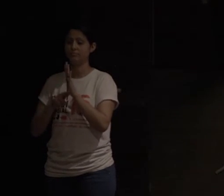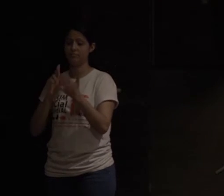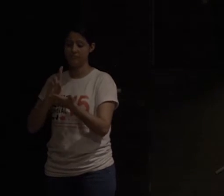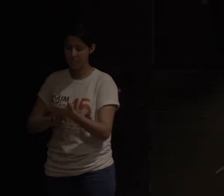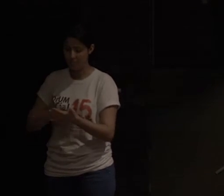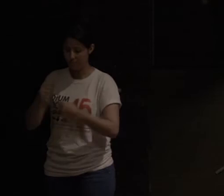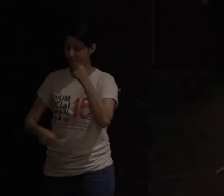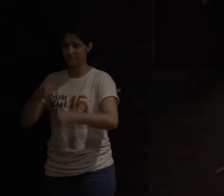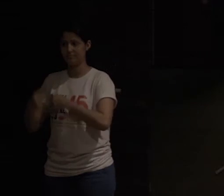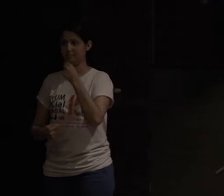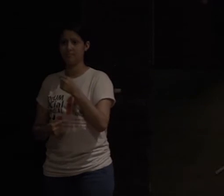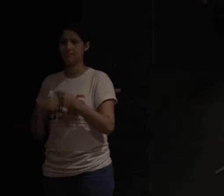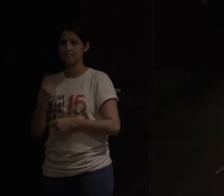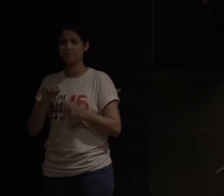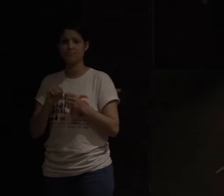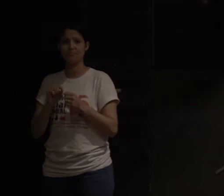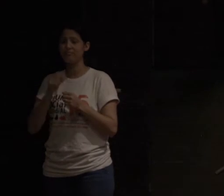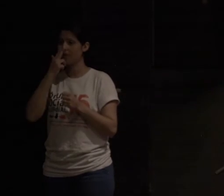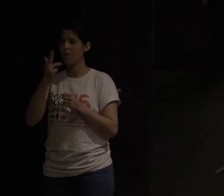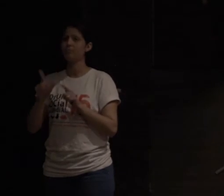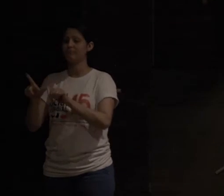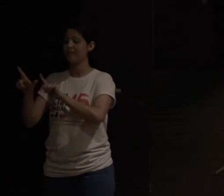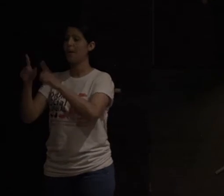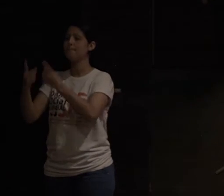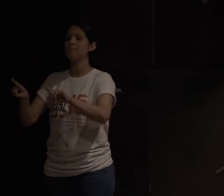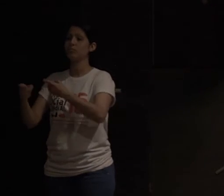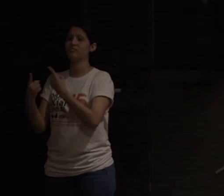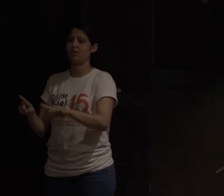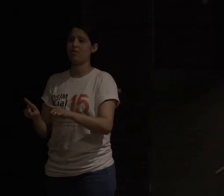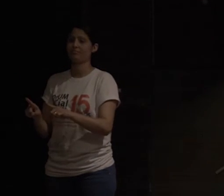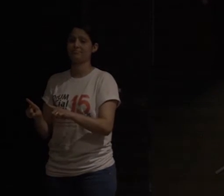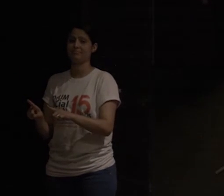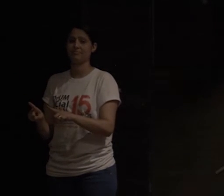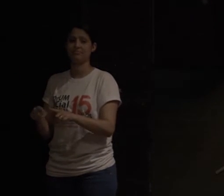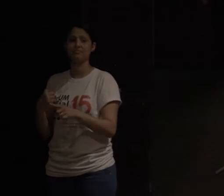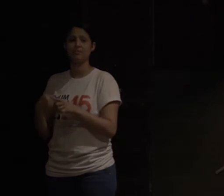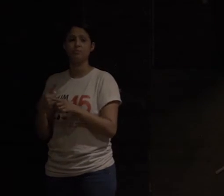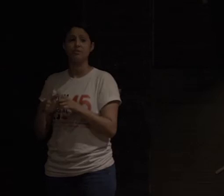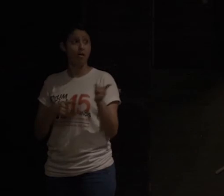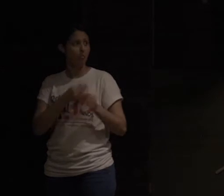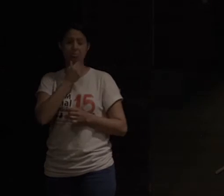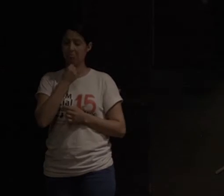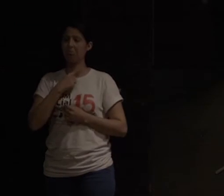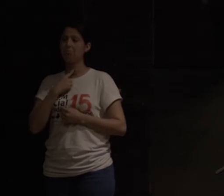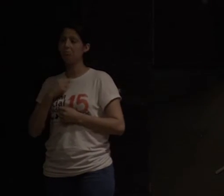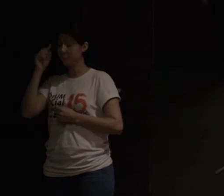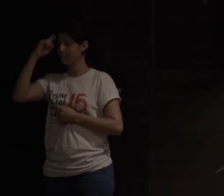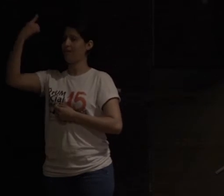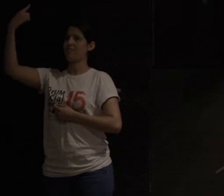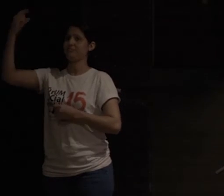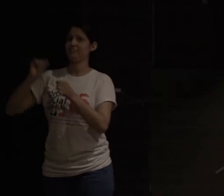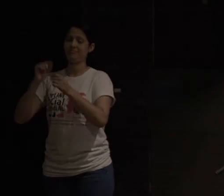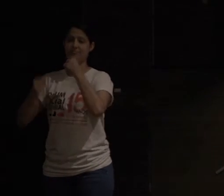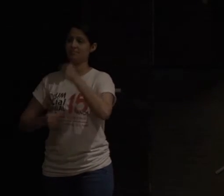aula fazendo um rap, fazendo uma música de rap, que depois nós discutimos. E é criativo, é totalmente